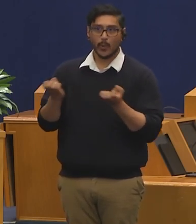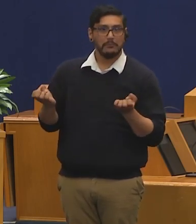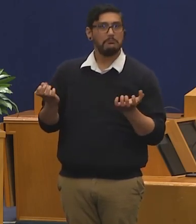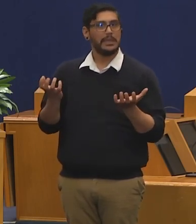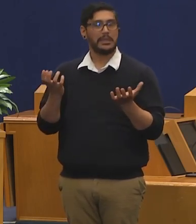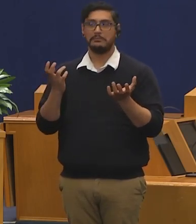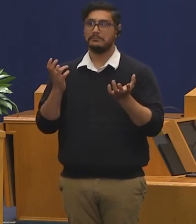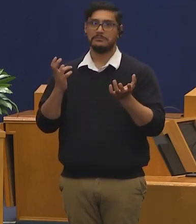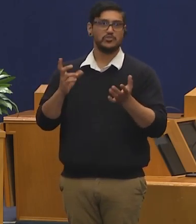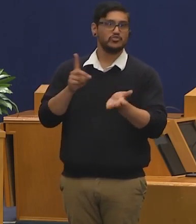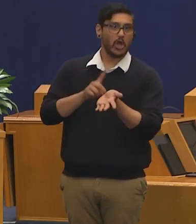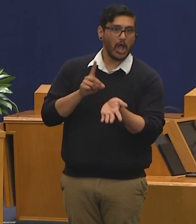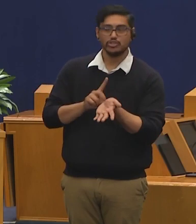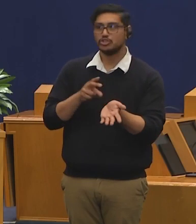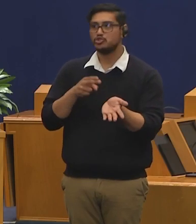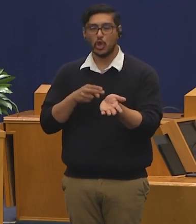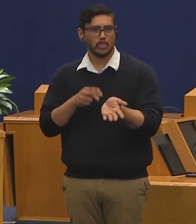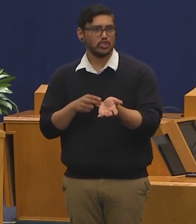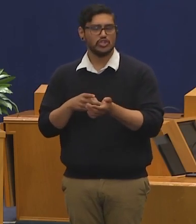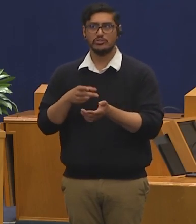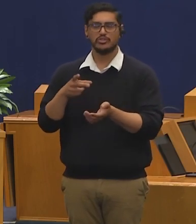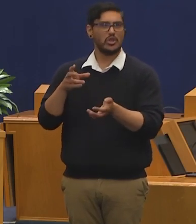cuidar al paciente.